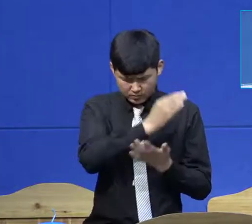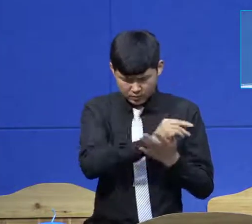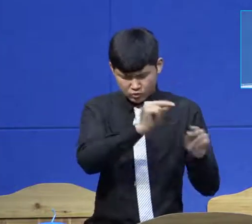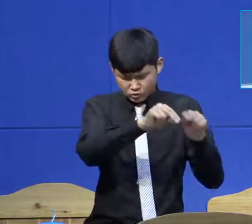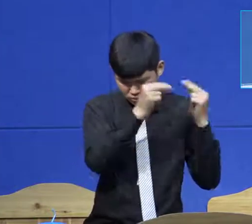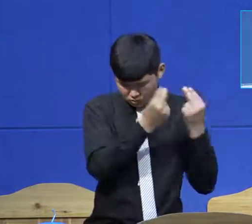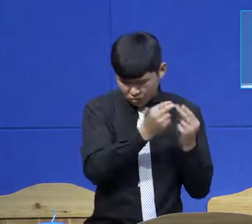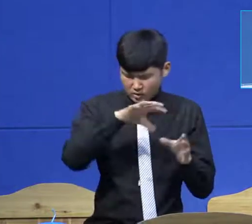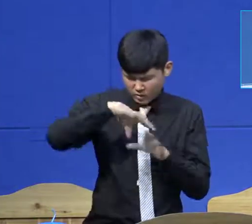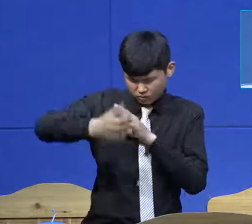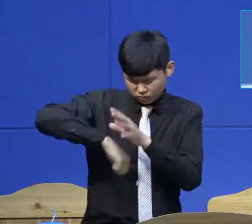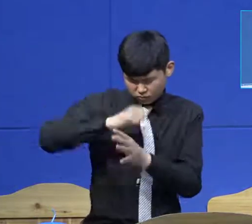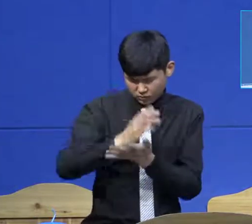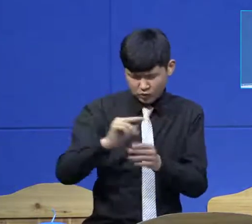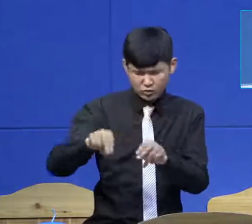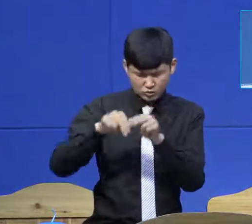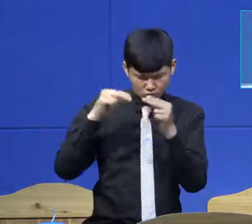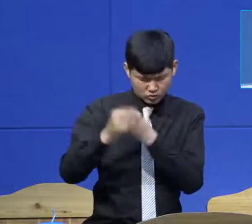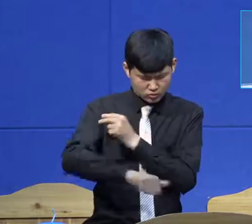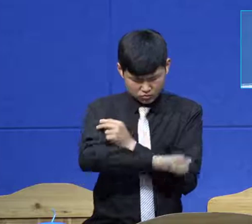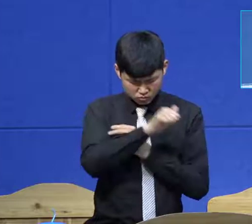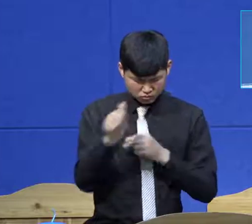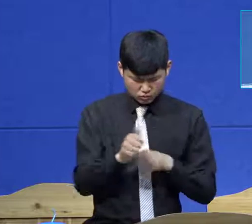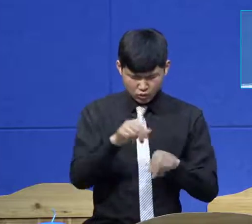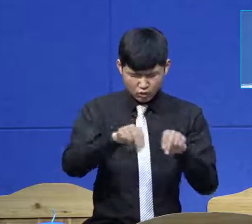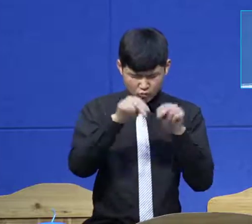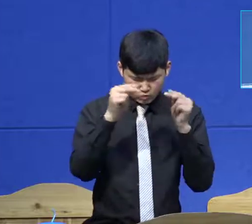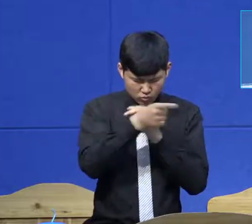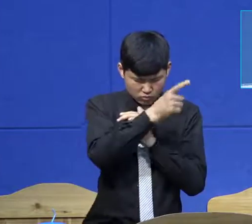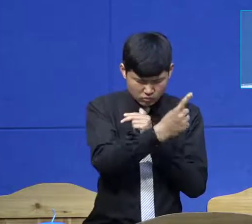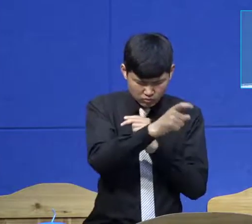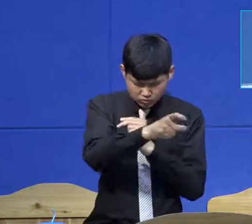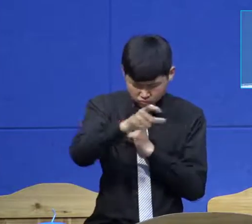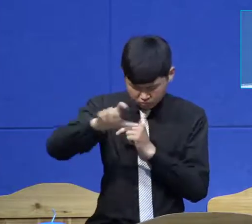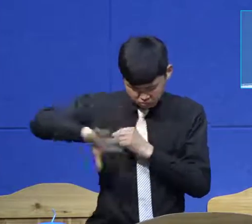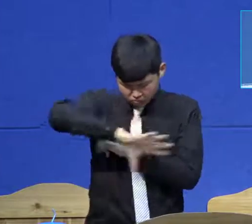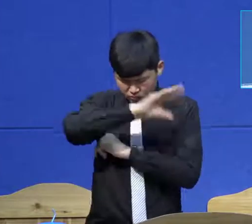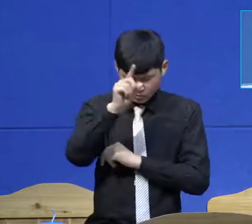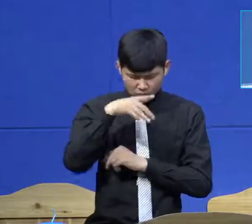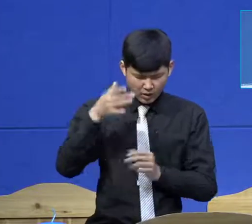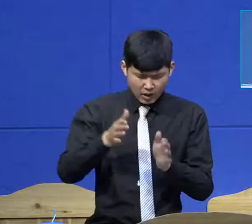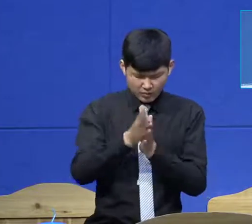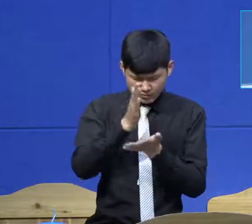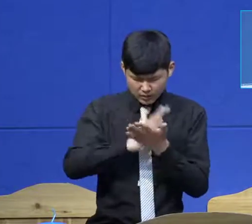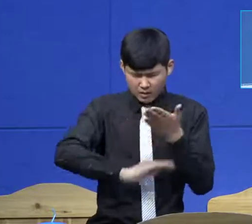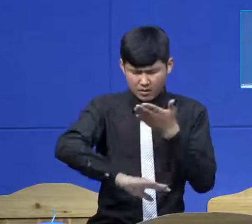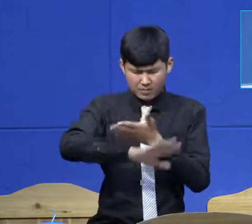чуулганууд, дэлхийд даяар байгаа чуулганууд, чуулган нэг тус бүртээ бурхантай хамт байж хамгаалан,